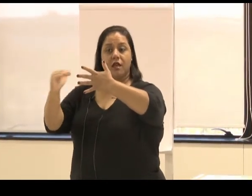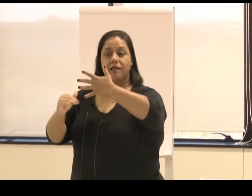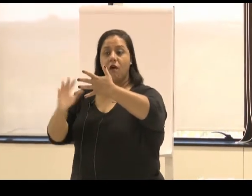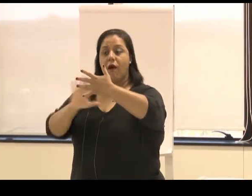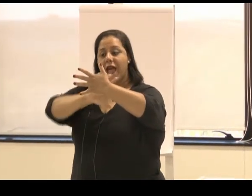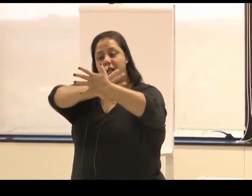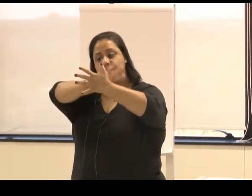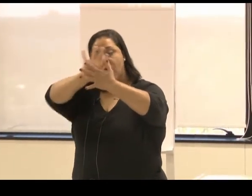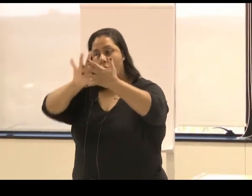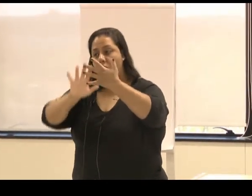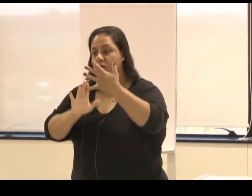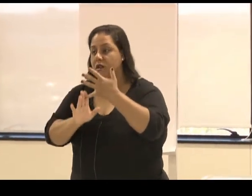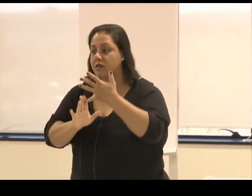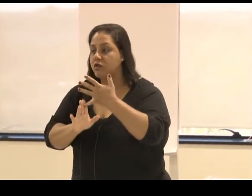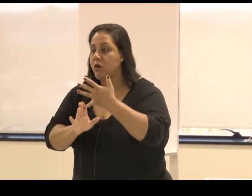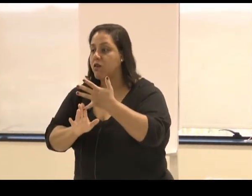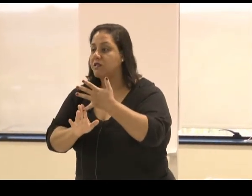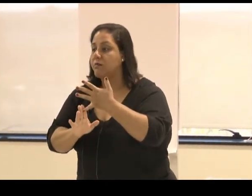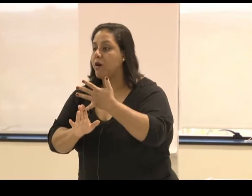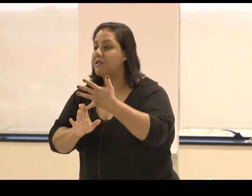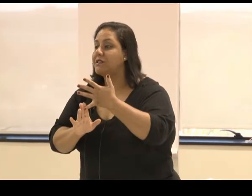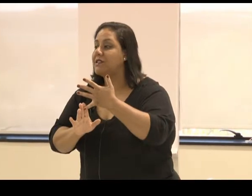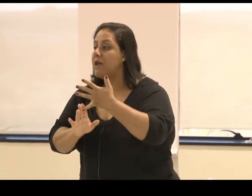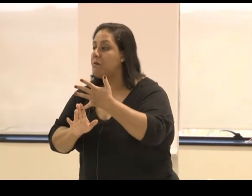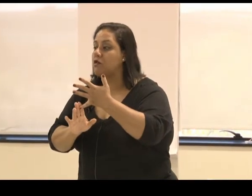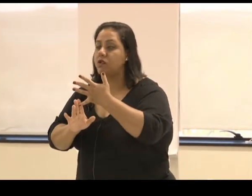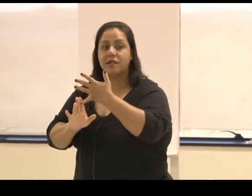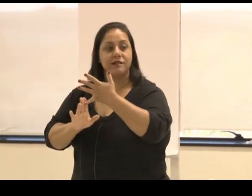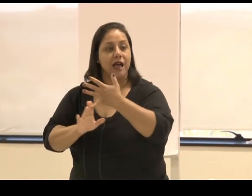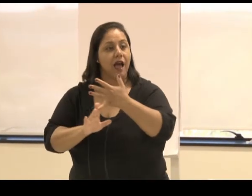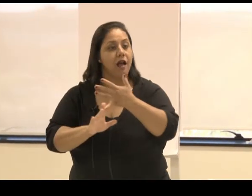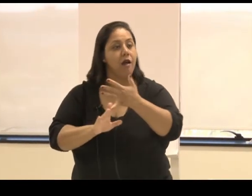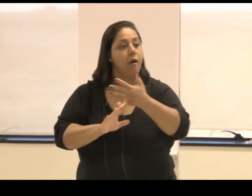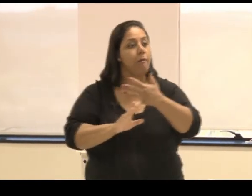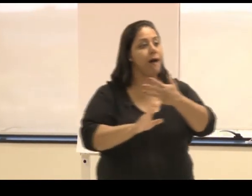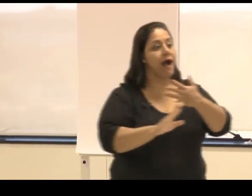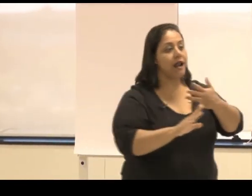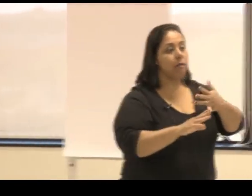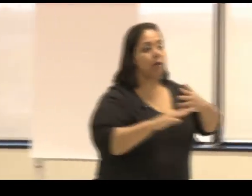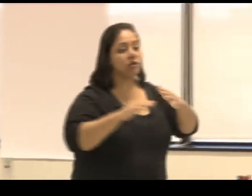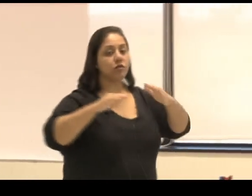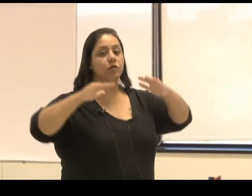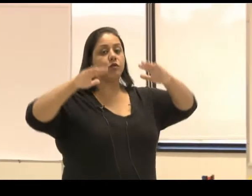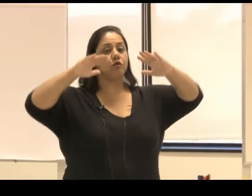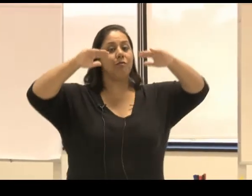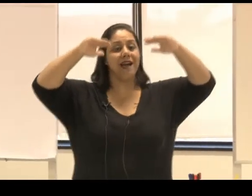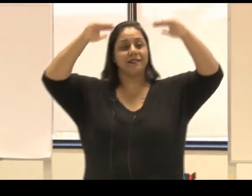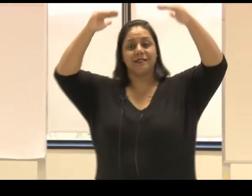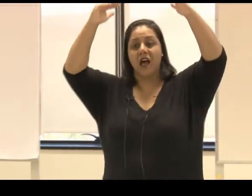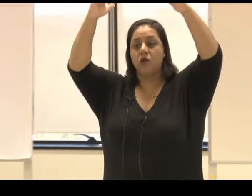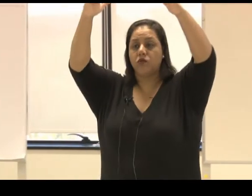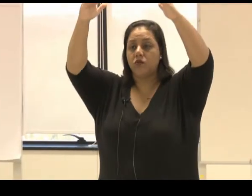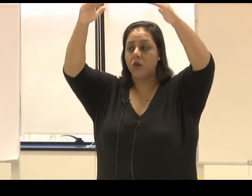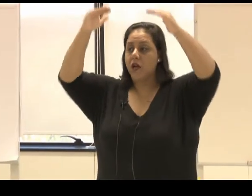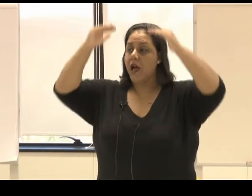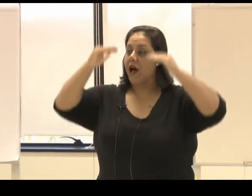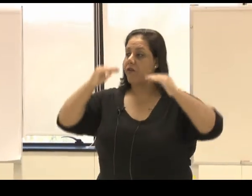Então, essa é uma configuração de mão que você pode sempre utilizar para posições do mais alto até o